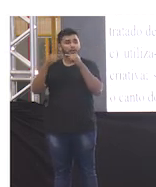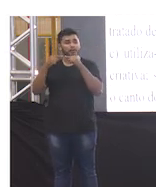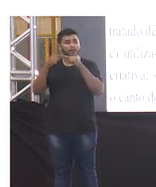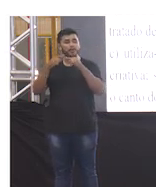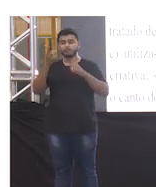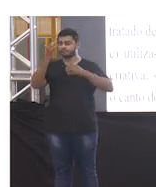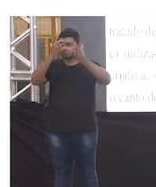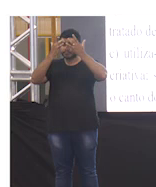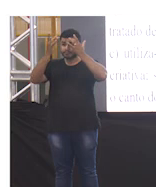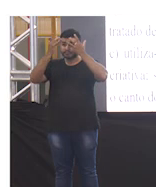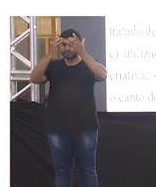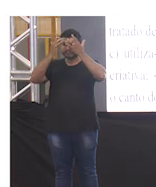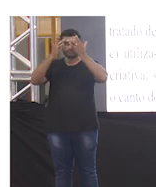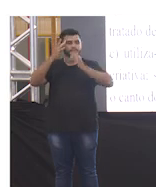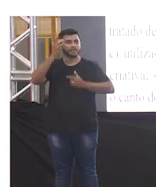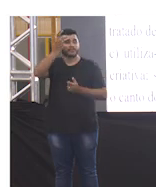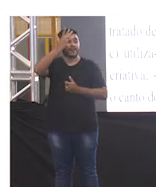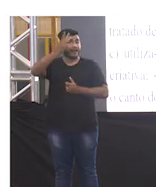ser decorado.